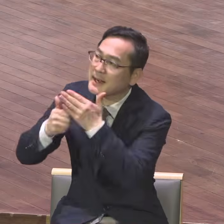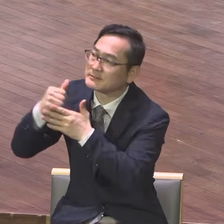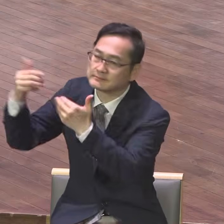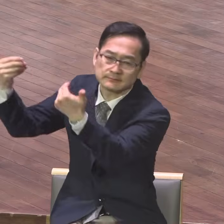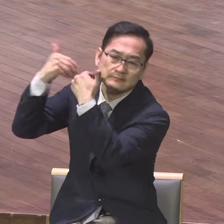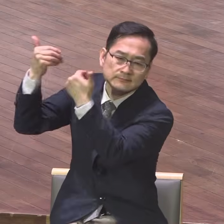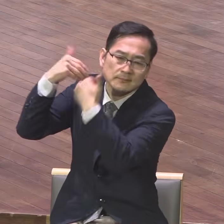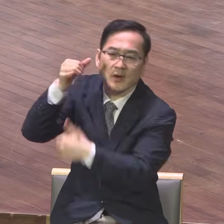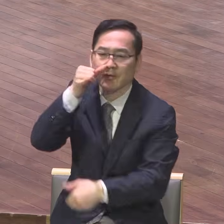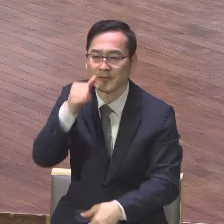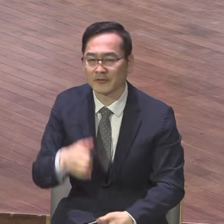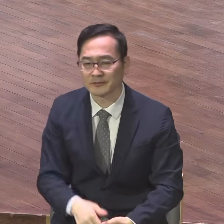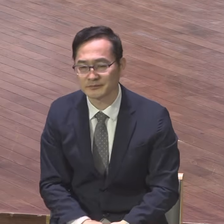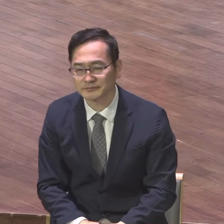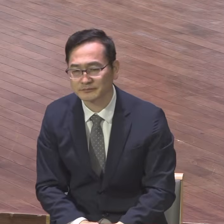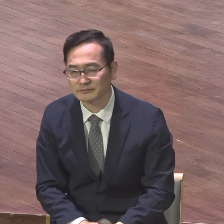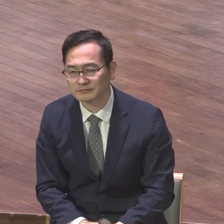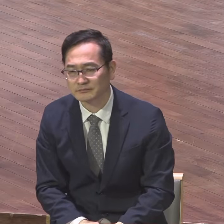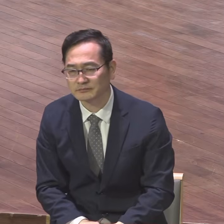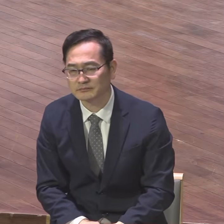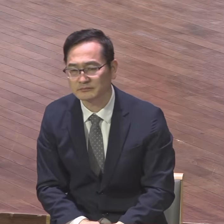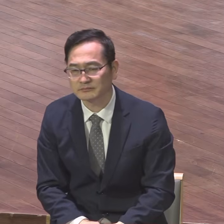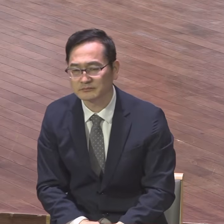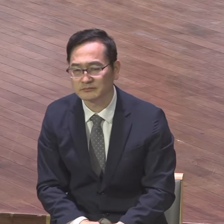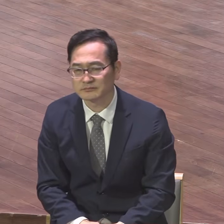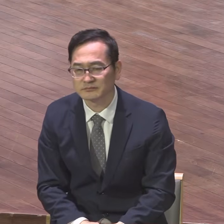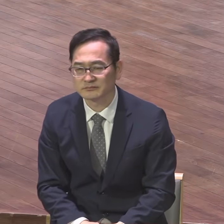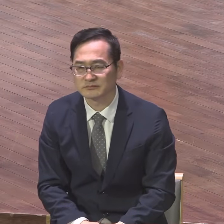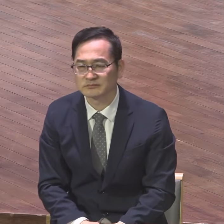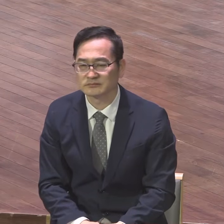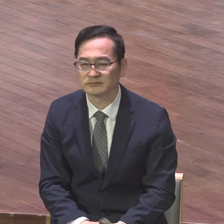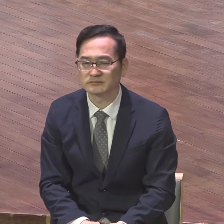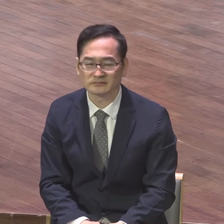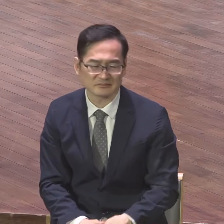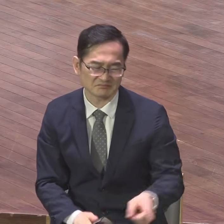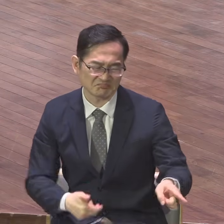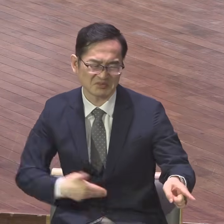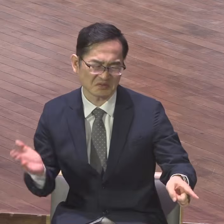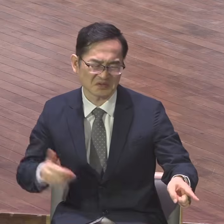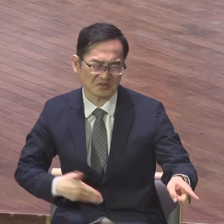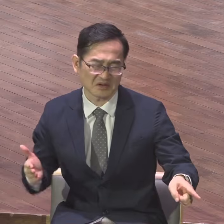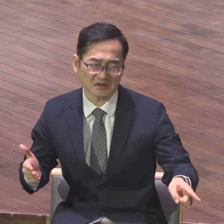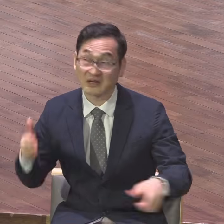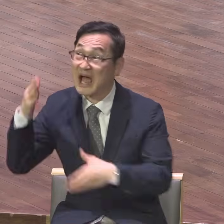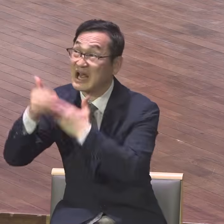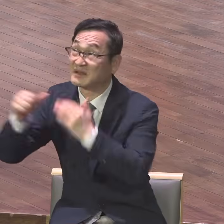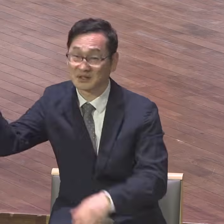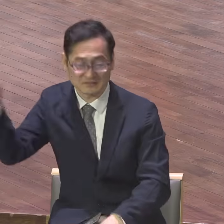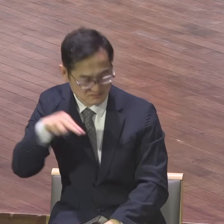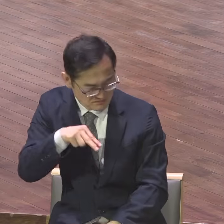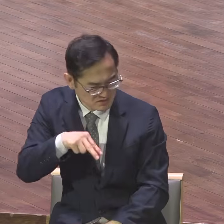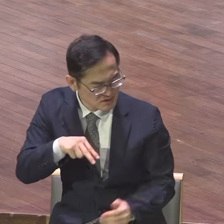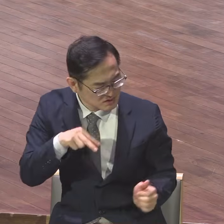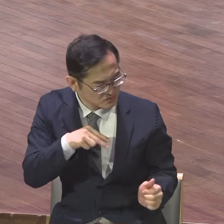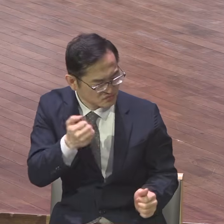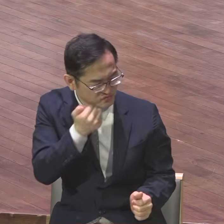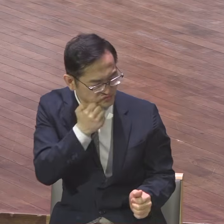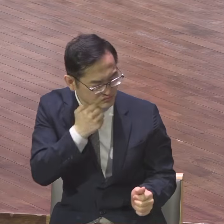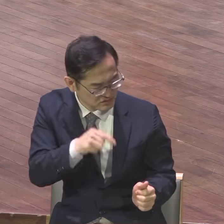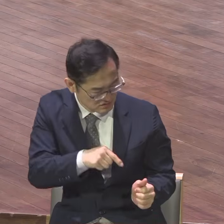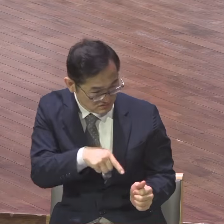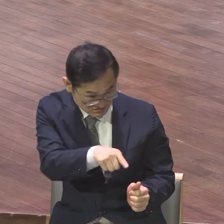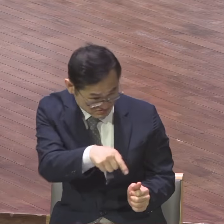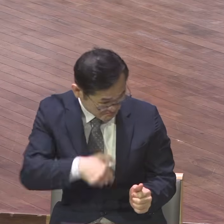억지 부리고 핑계할 뭔들 하나님께 통하지 않는다니까요. 거기에 맞추면 하나님이 그게 필요한 거 다